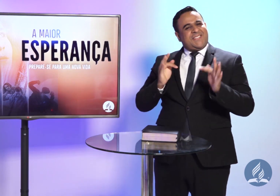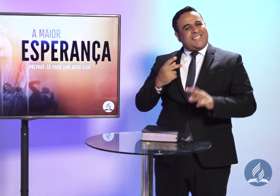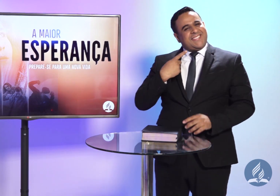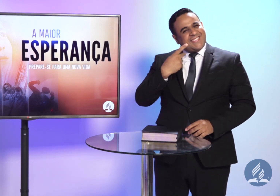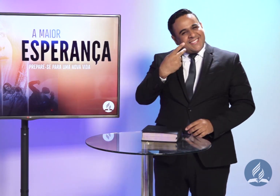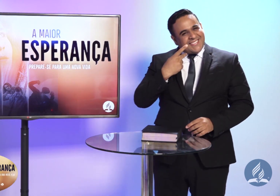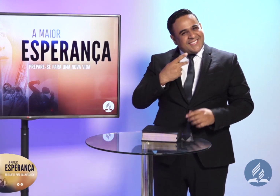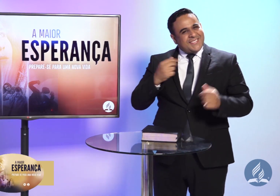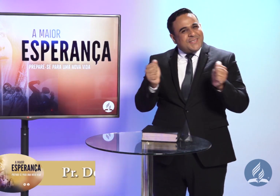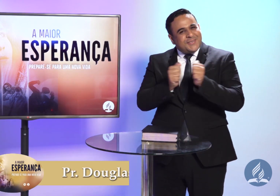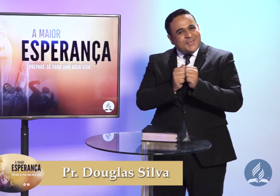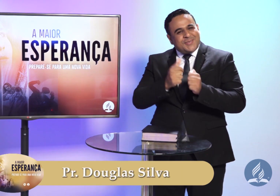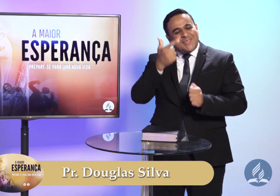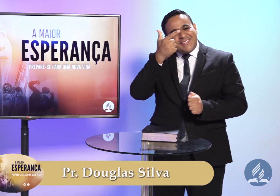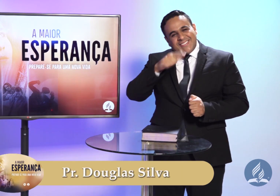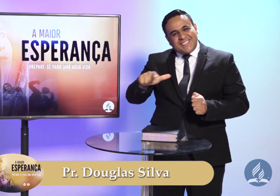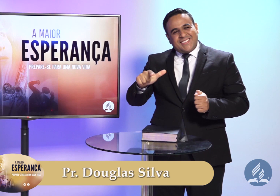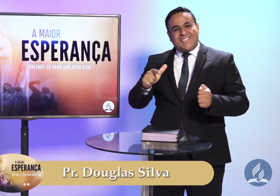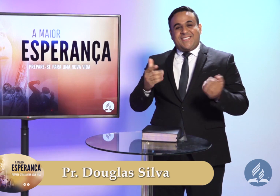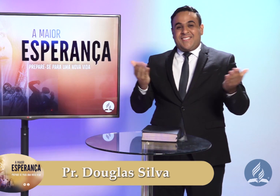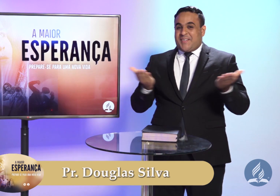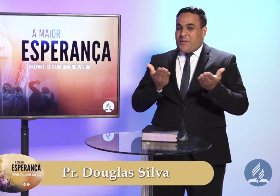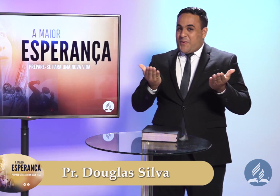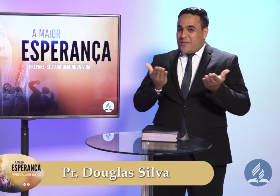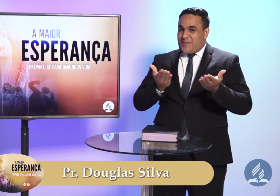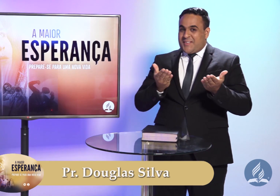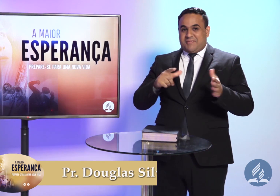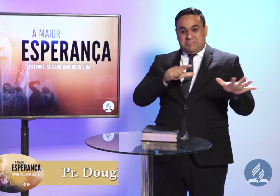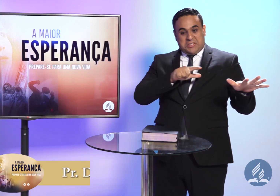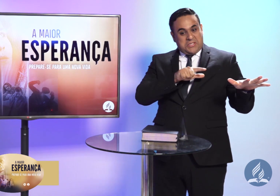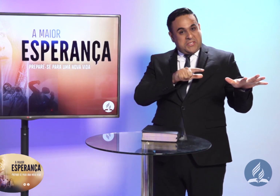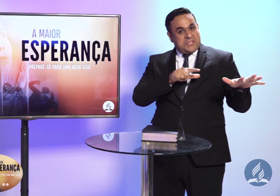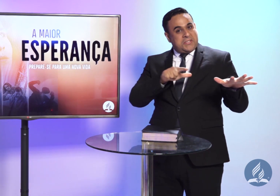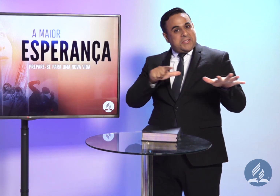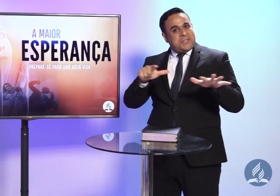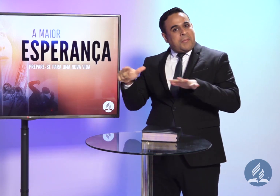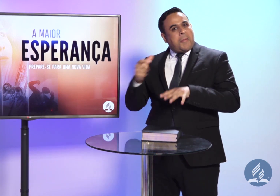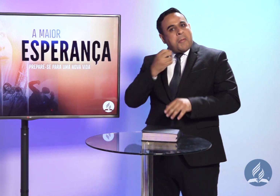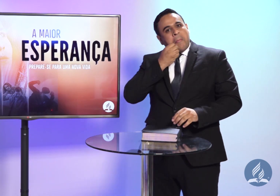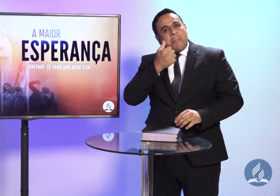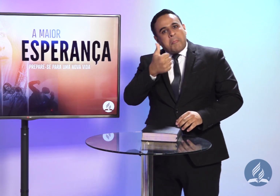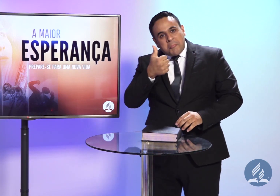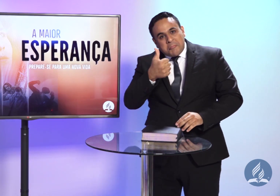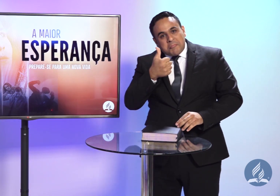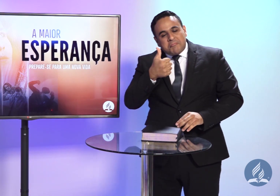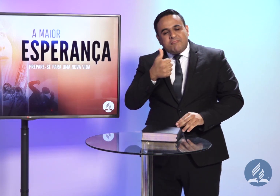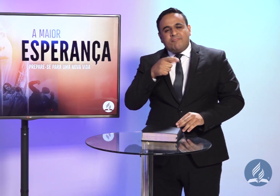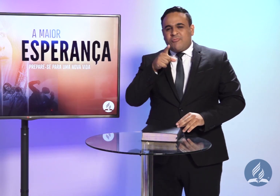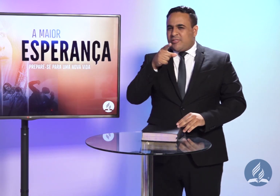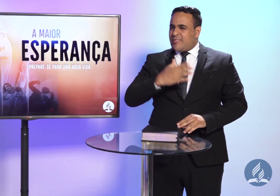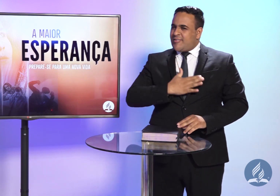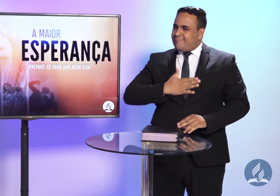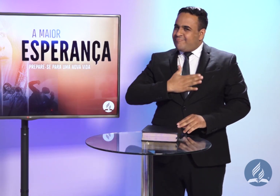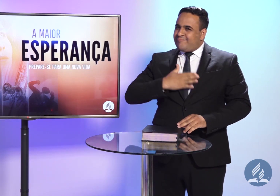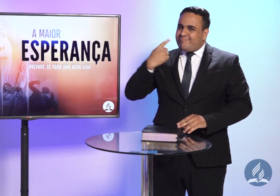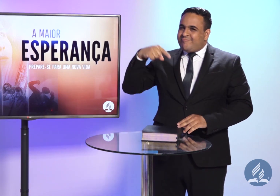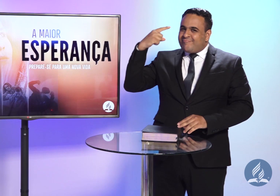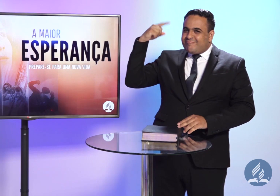Estou muito feliz por mais uma vez estar aqui com você, participando dessa semana. Eu espero que você